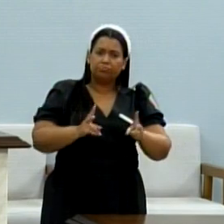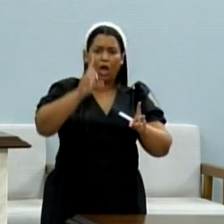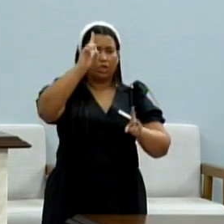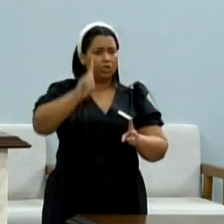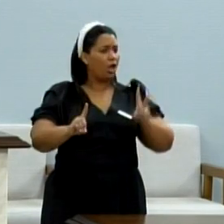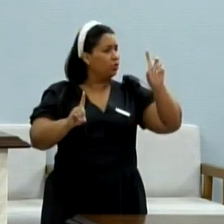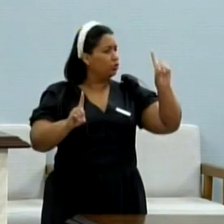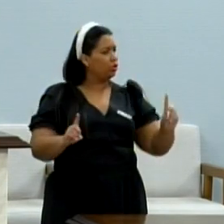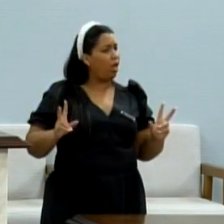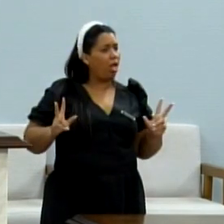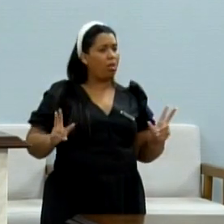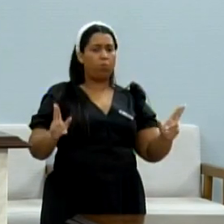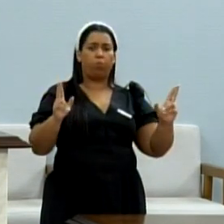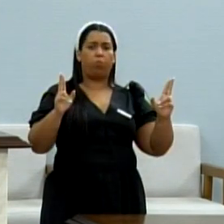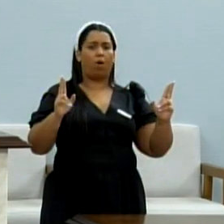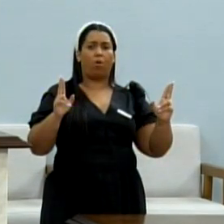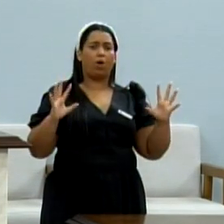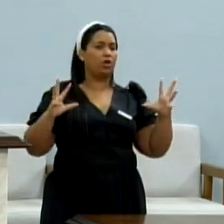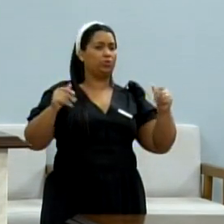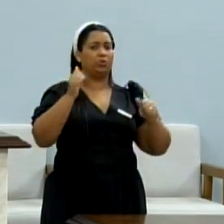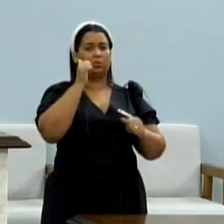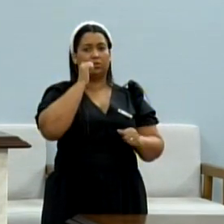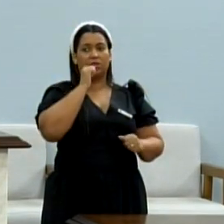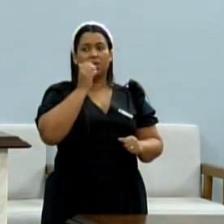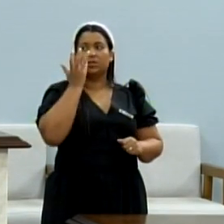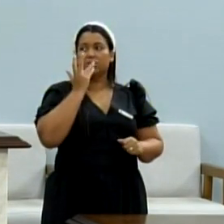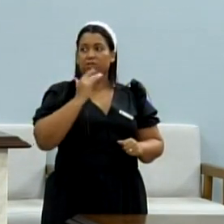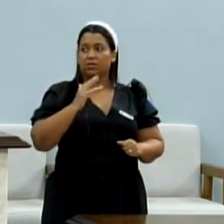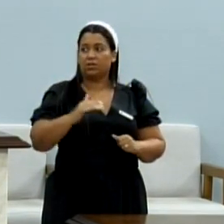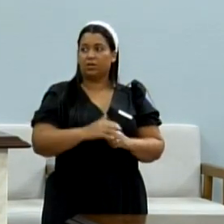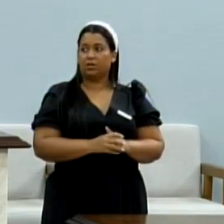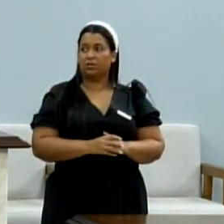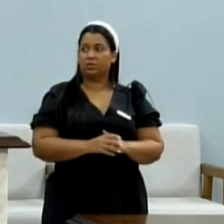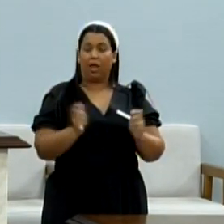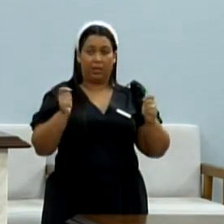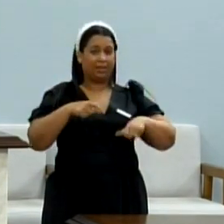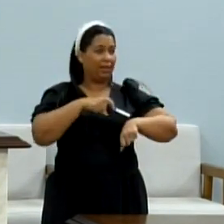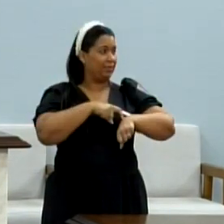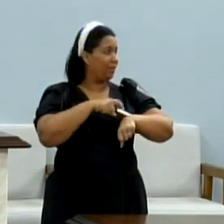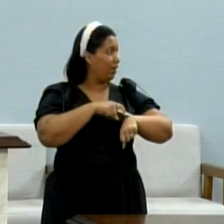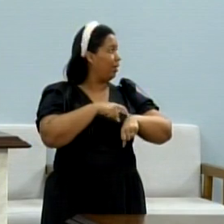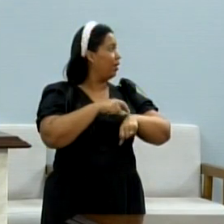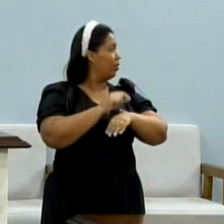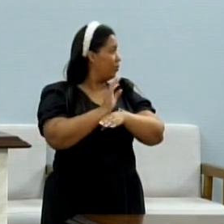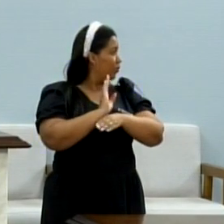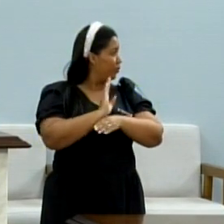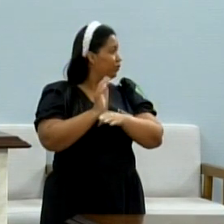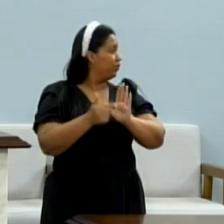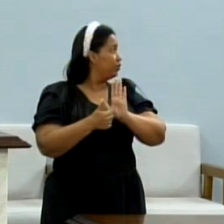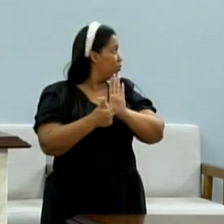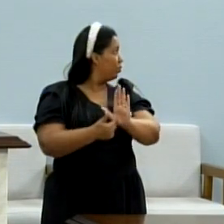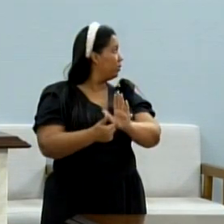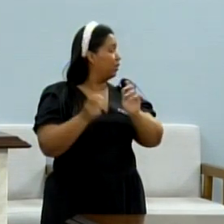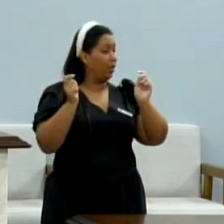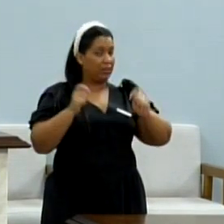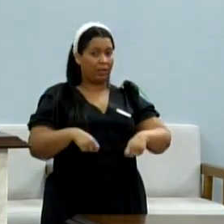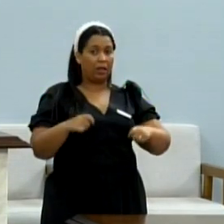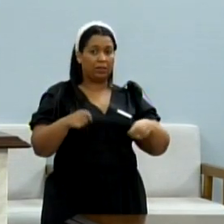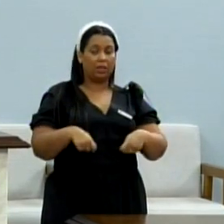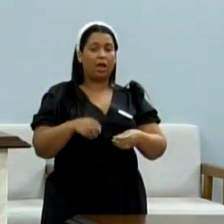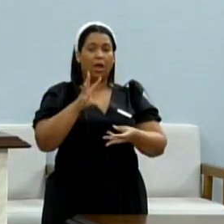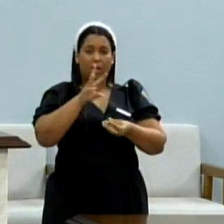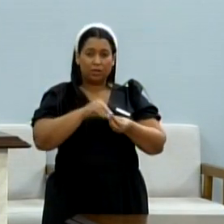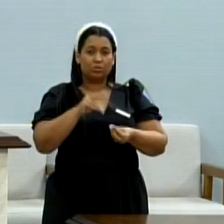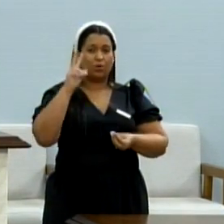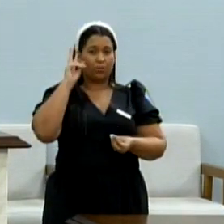direitos que as outras crianças. Tá bom? Eu não sei se dá tempo de passar um dos vídeos que eu mandei, que resume bem